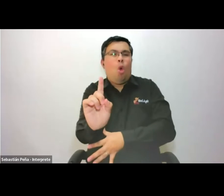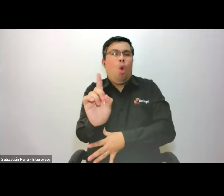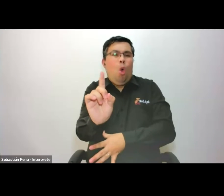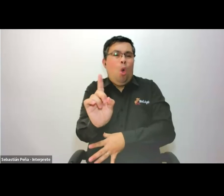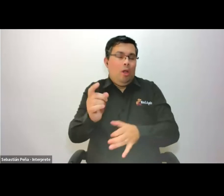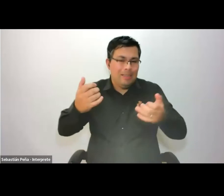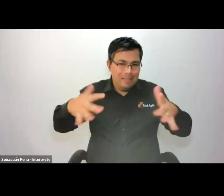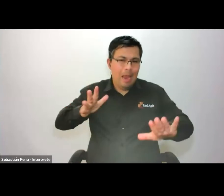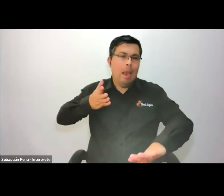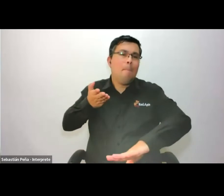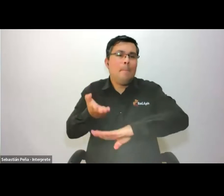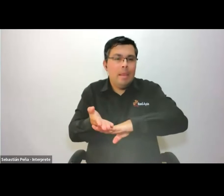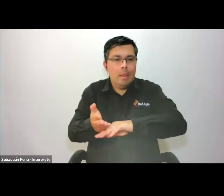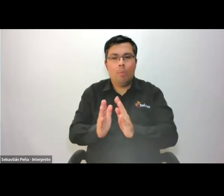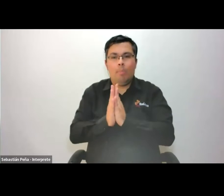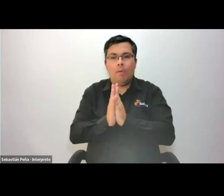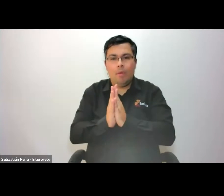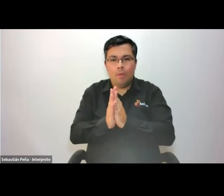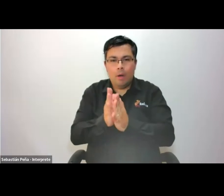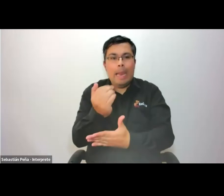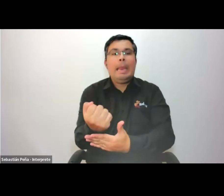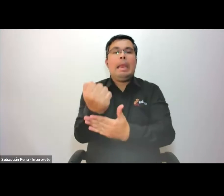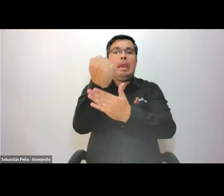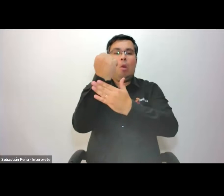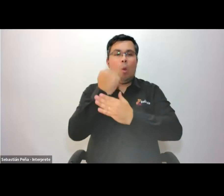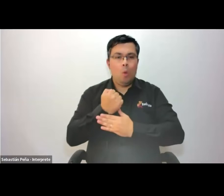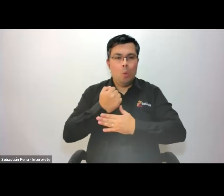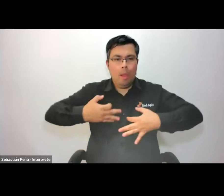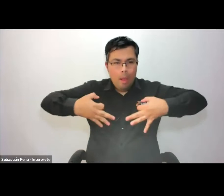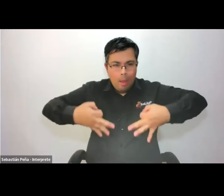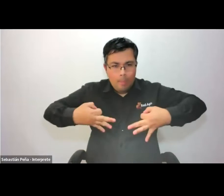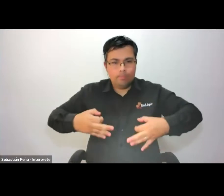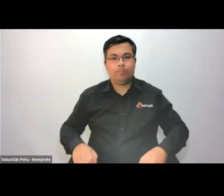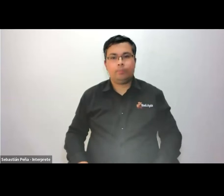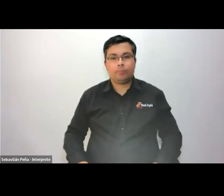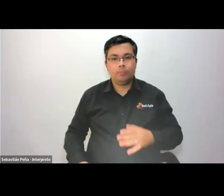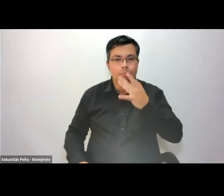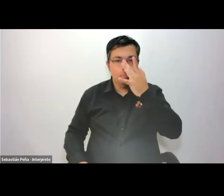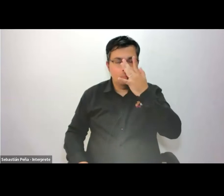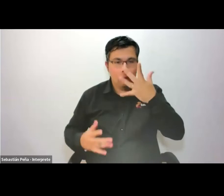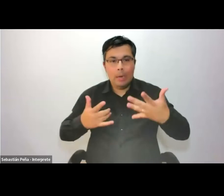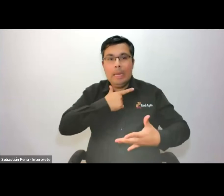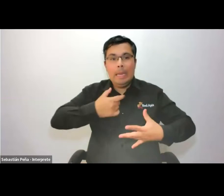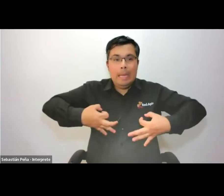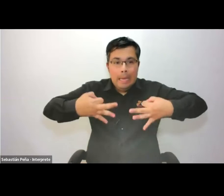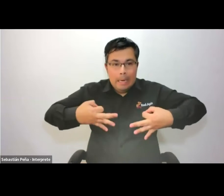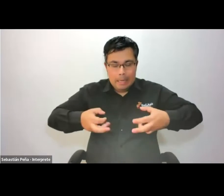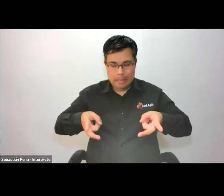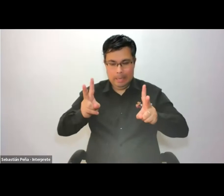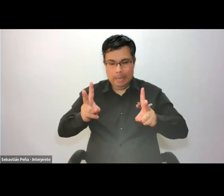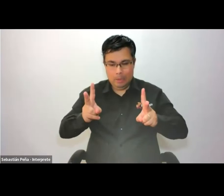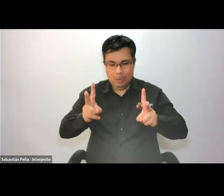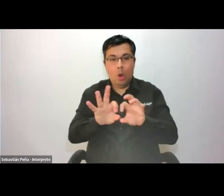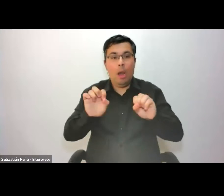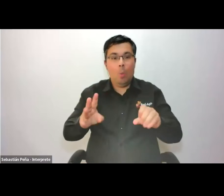a concretar y enriquecer, garantizar el derecho a la educación que han tenido siempre y